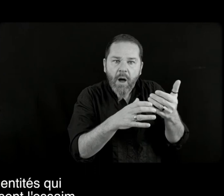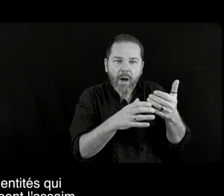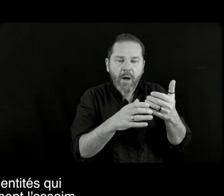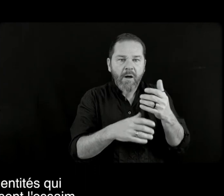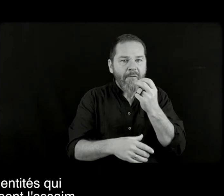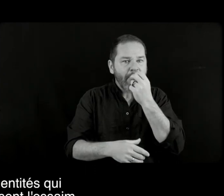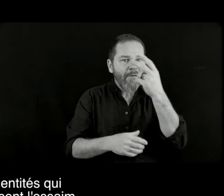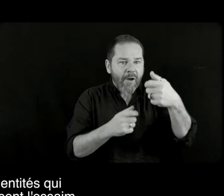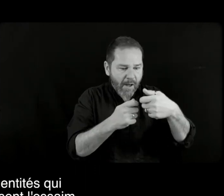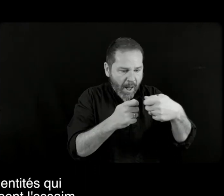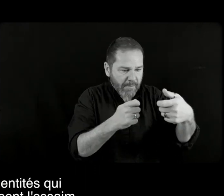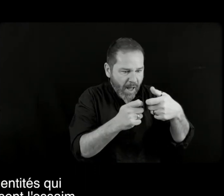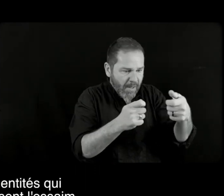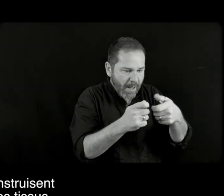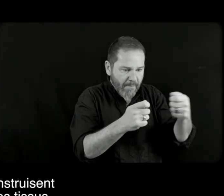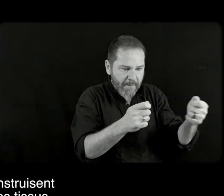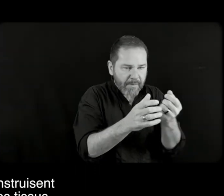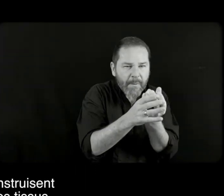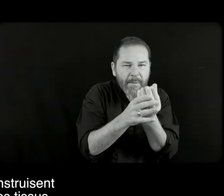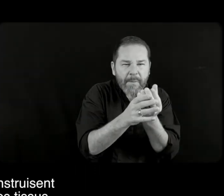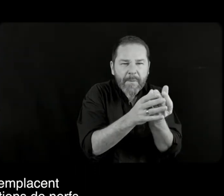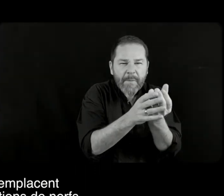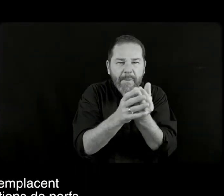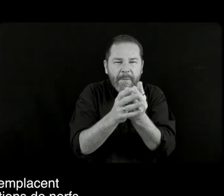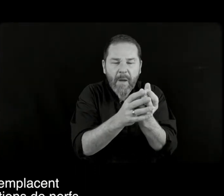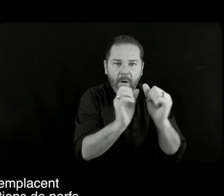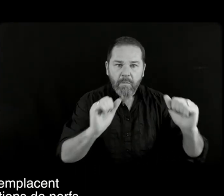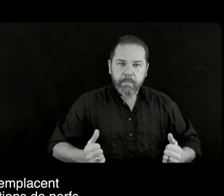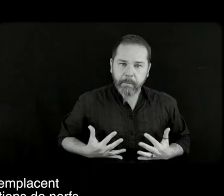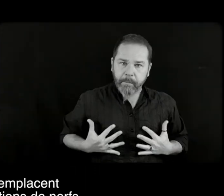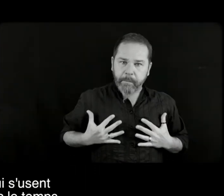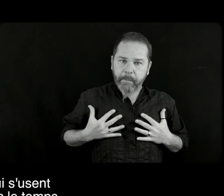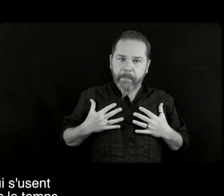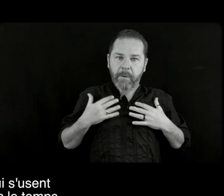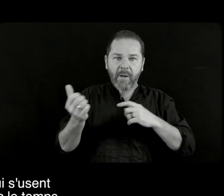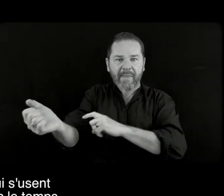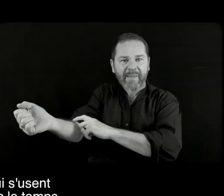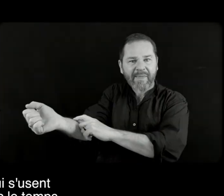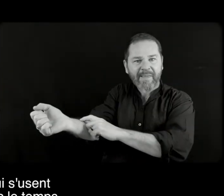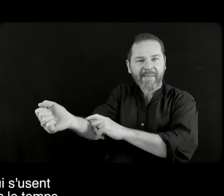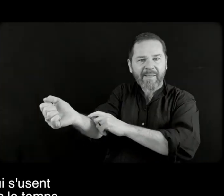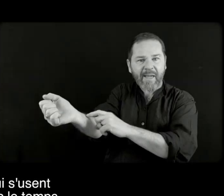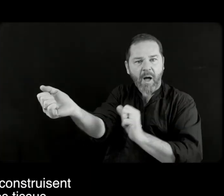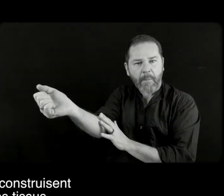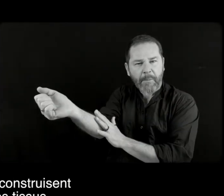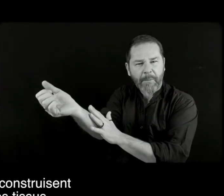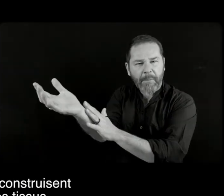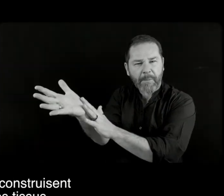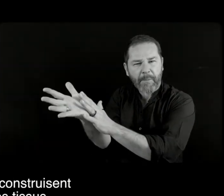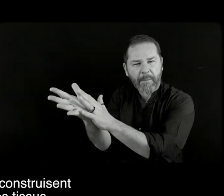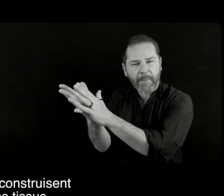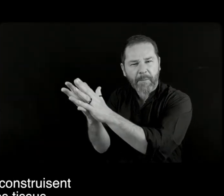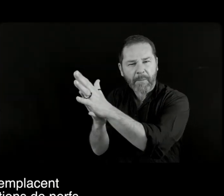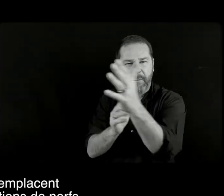Les entités qui composent les seins construisent nos tissus et remplacent les portions de nerfs qui s'usent avec le temps. Elles construisent